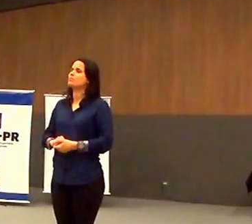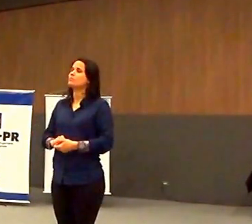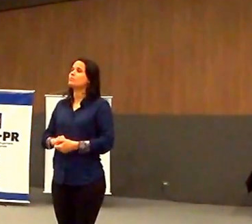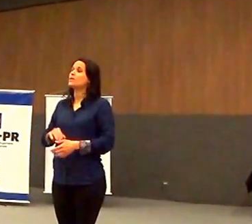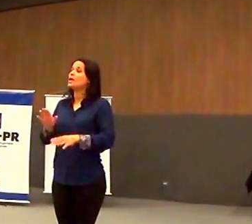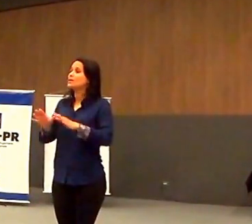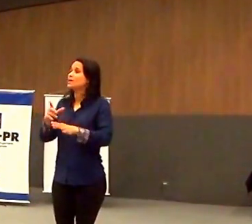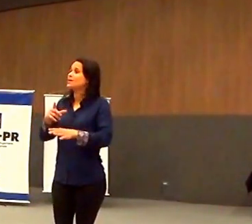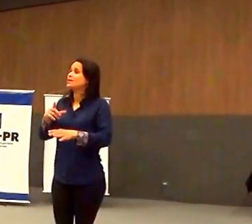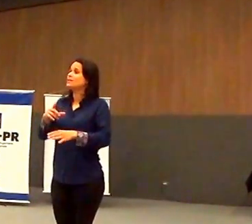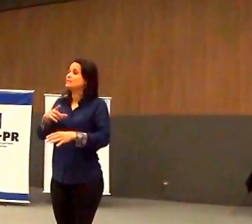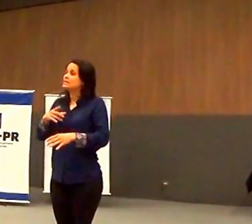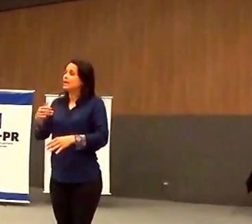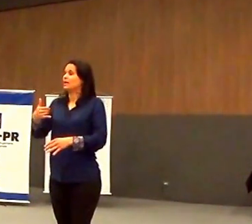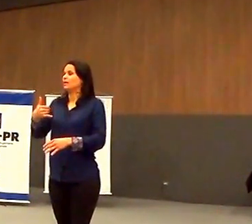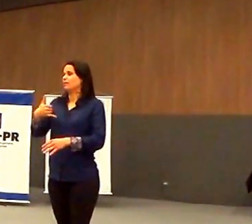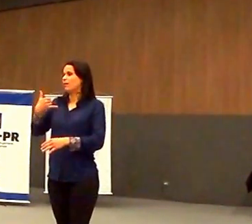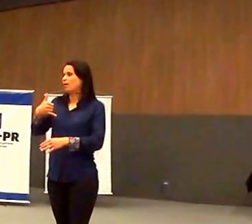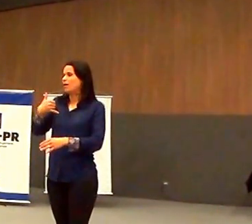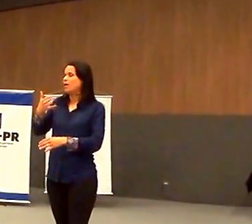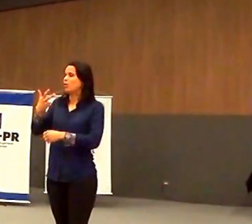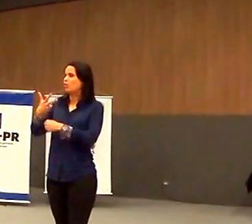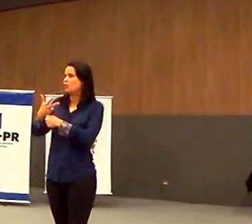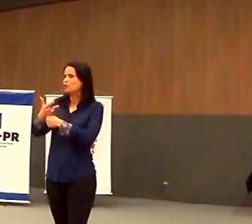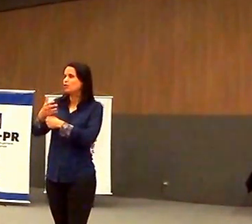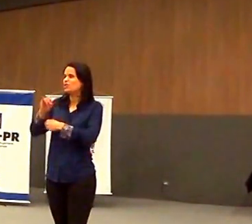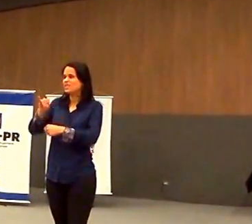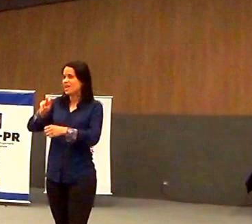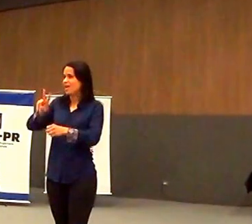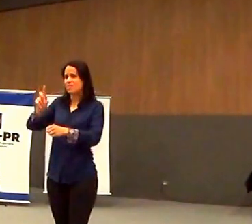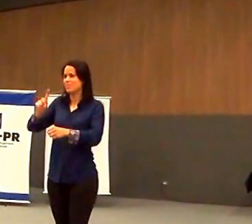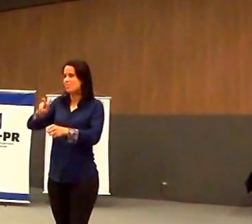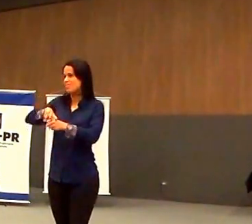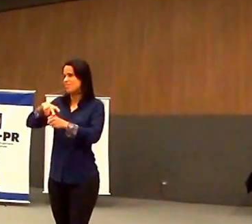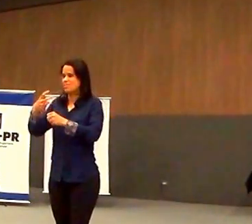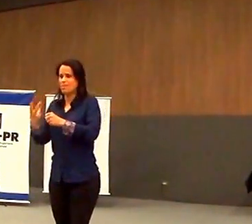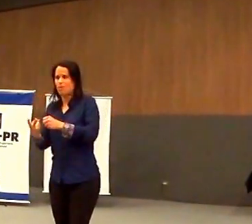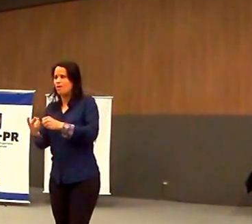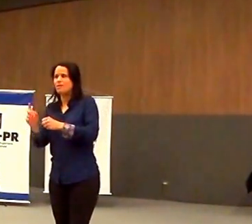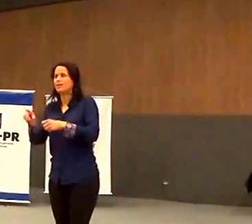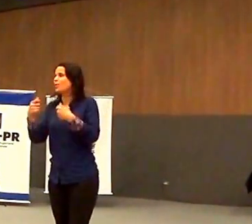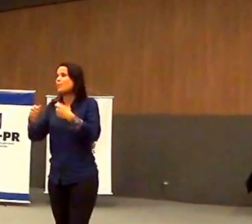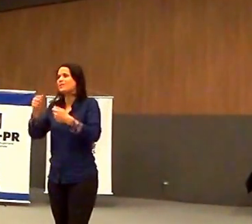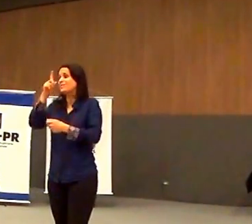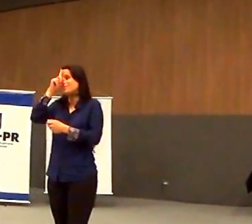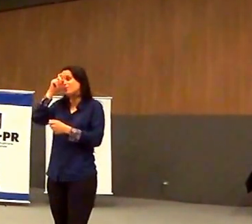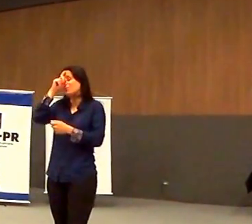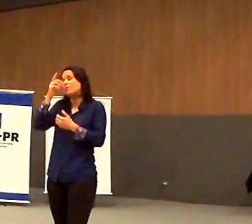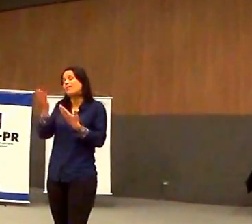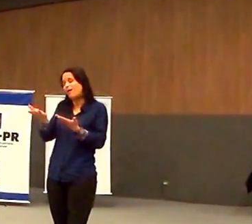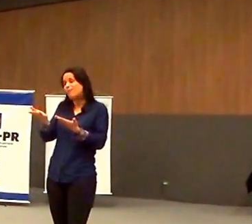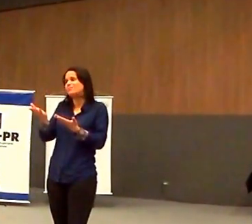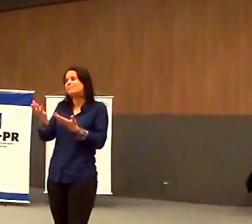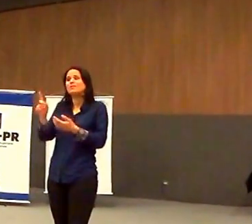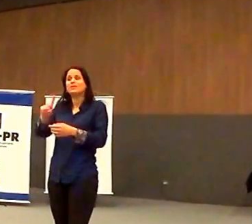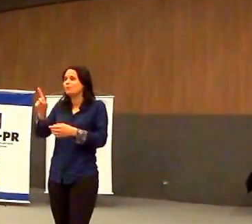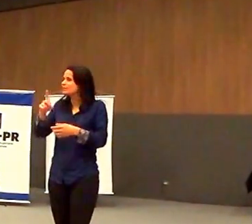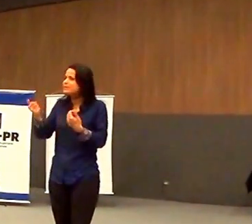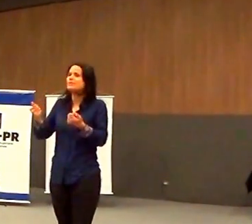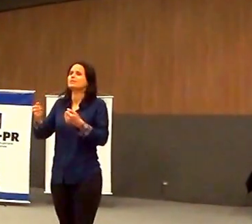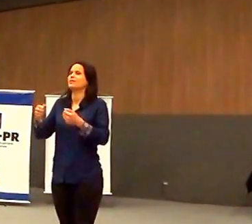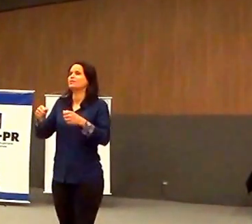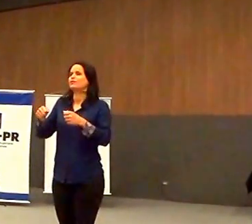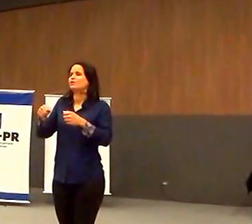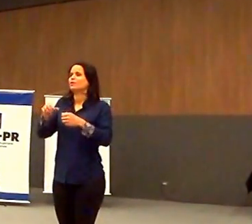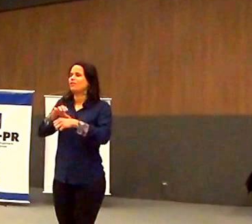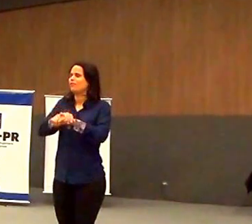que não cai, ele não vai acabar indo para o hospital. Órtese, leito, prótese, fisioterapia.